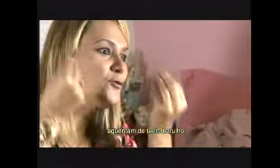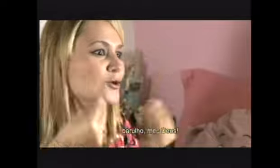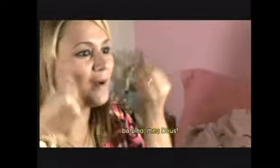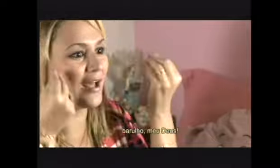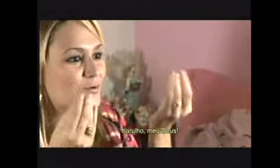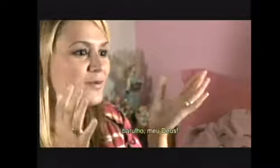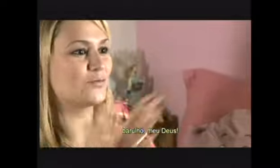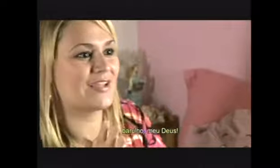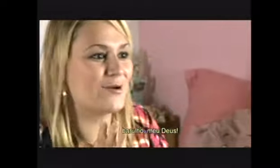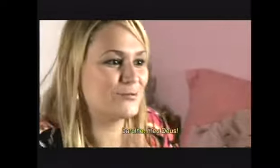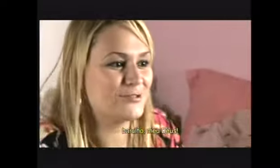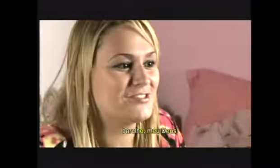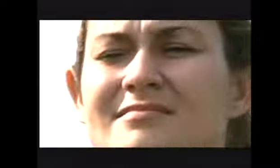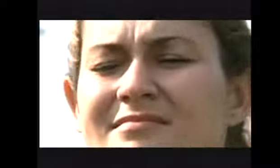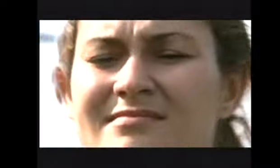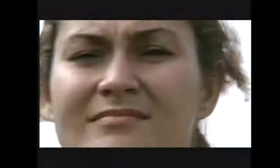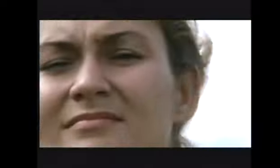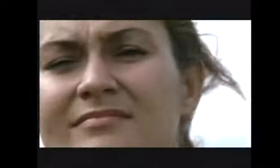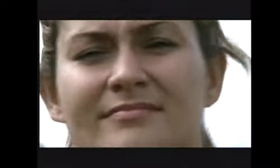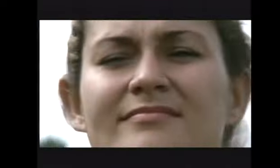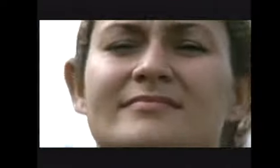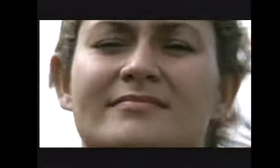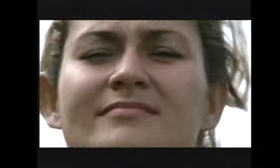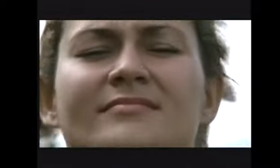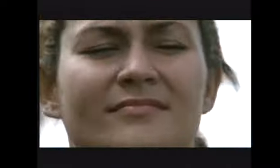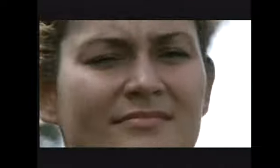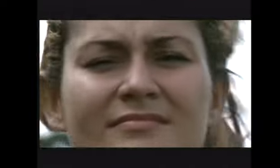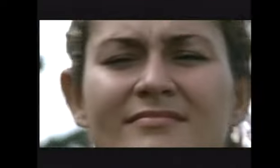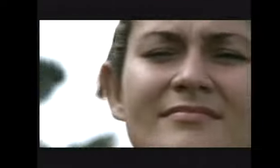tanto barulho, barulho, meu Deus.